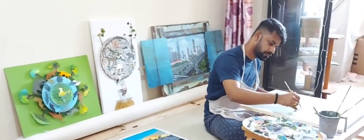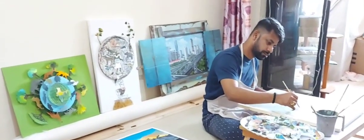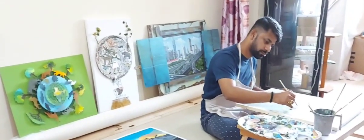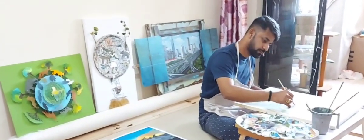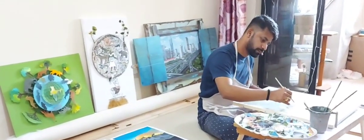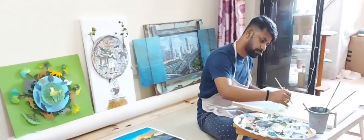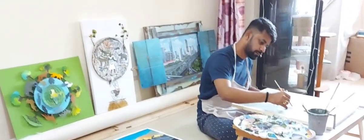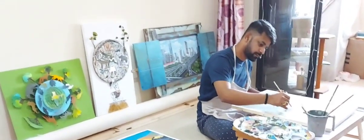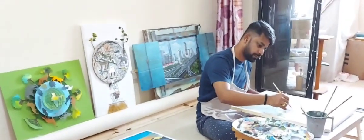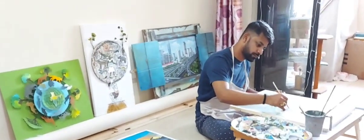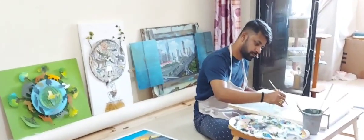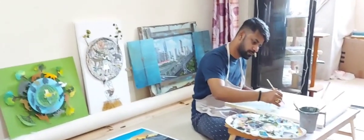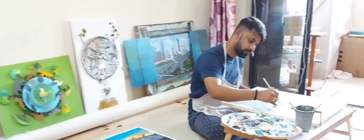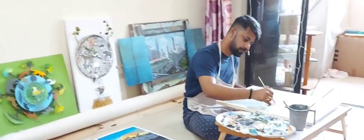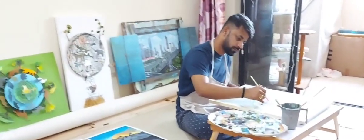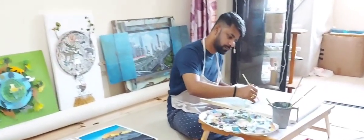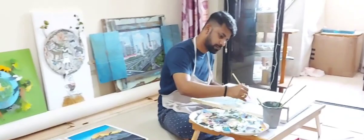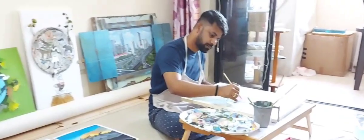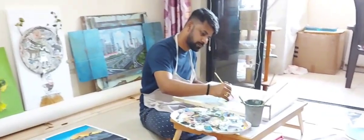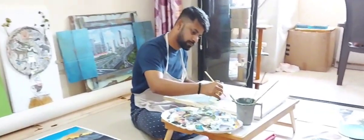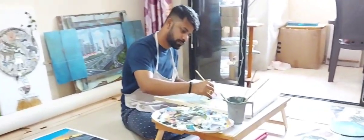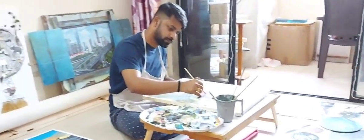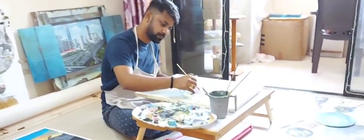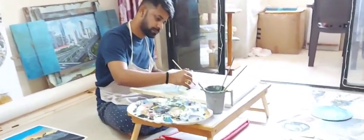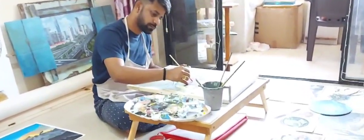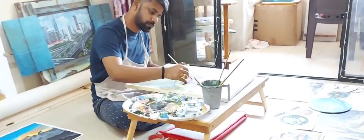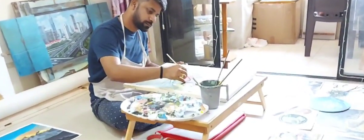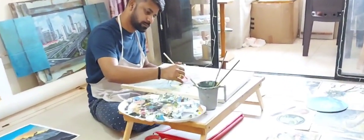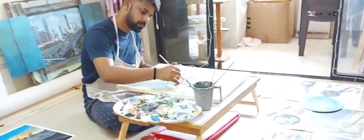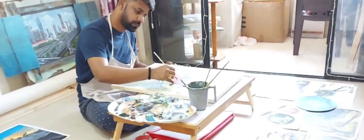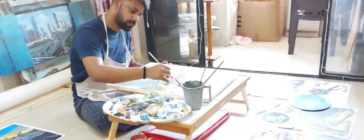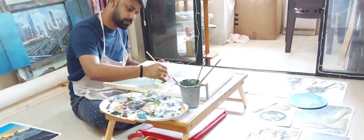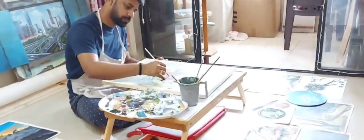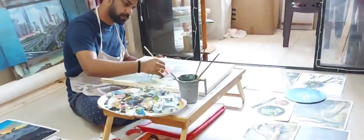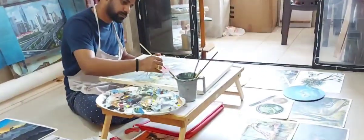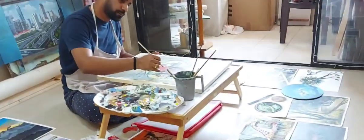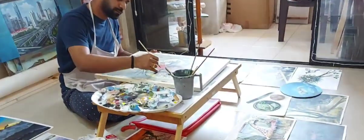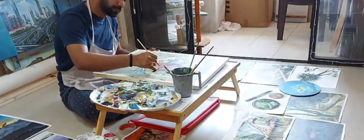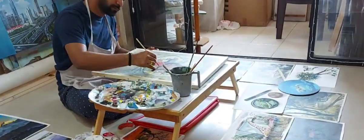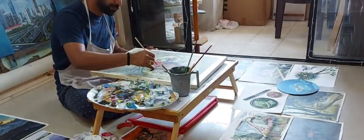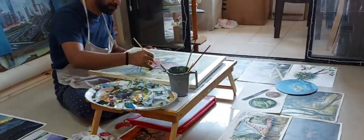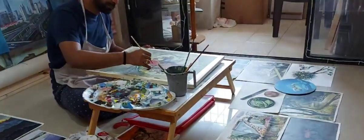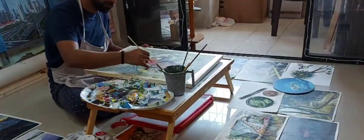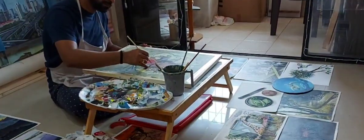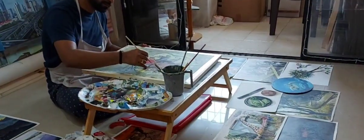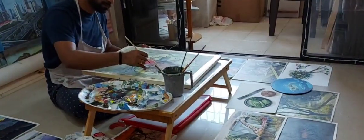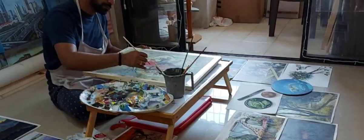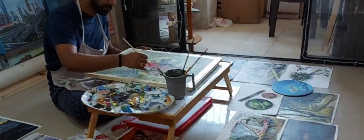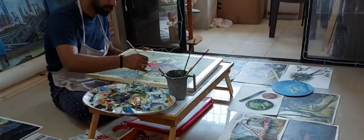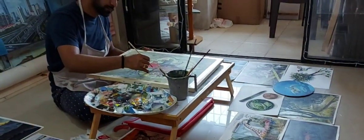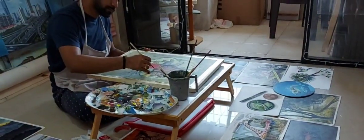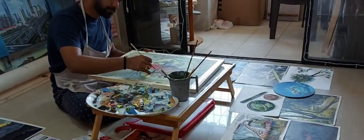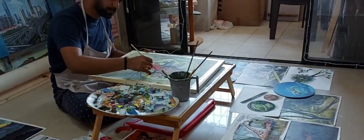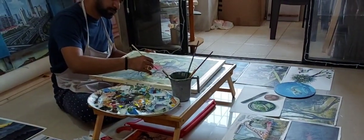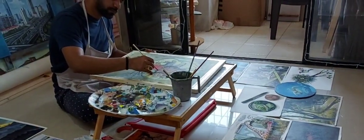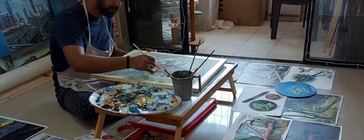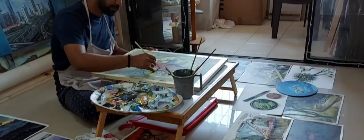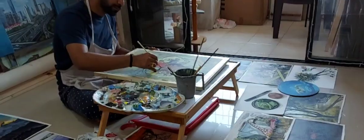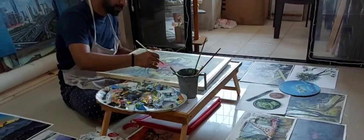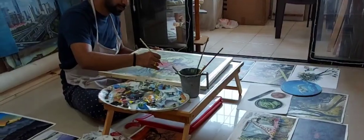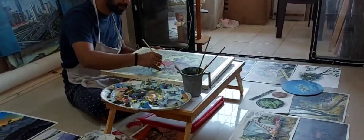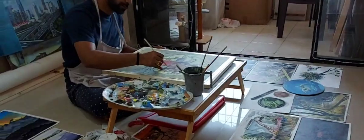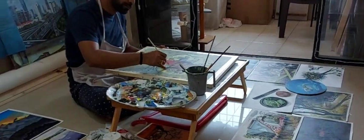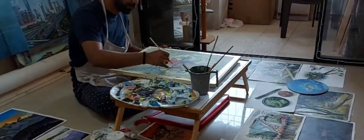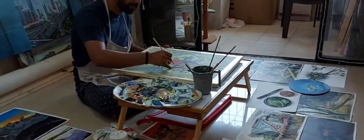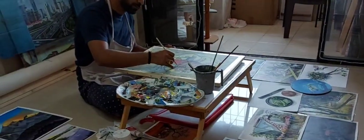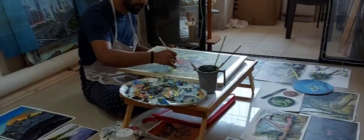ऐसे नाई को आप ही जोड़ जाएंगे तो उसका इम्प्रूवमेंट बहुत ही अच्छा होगा। चेतन जैसा लड़का है वो भी सपोर्ट करेगा और वो भी